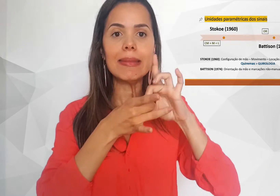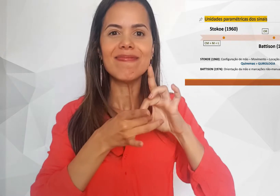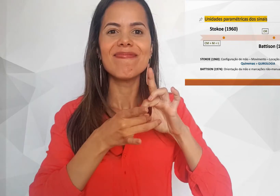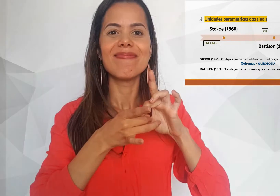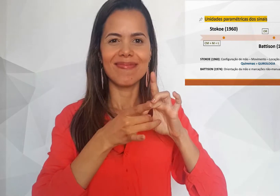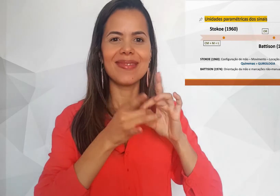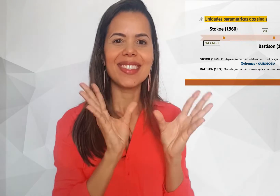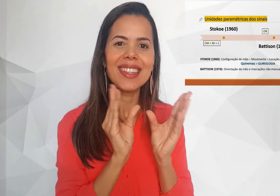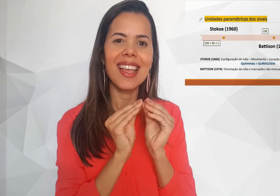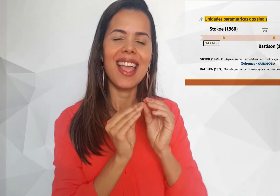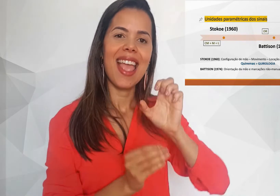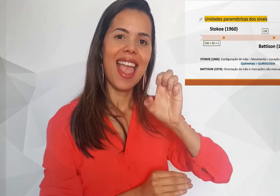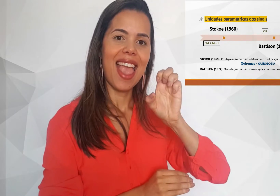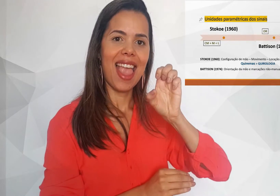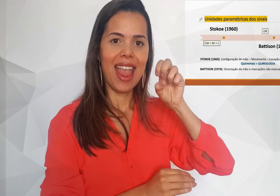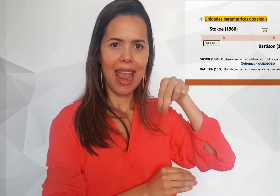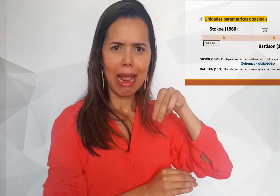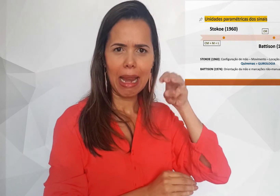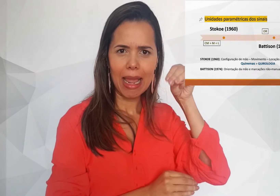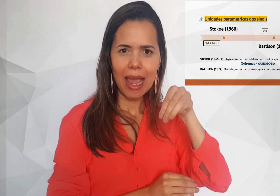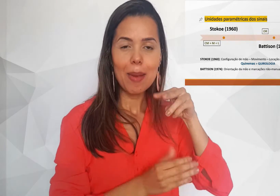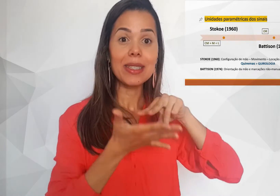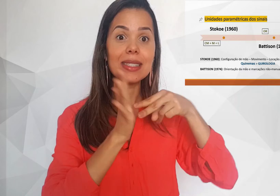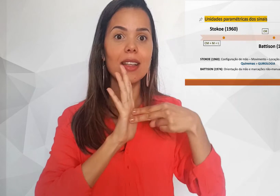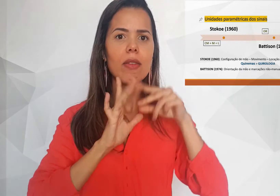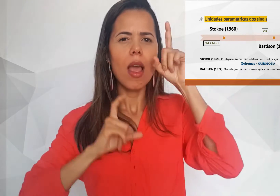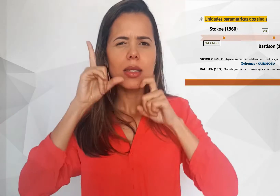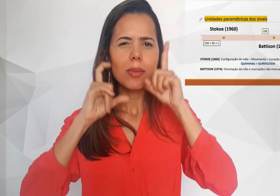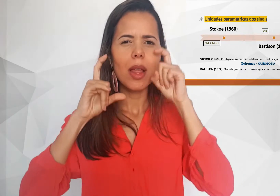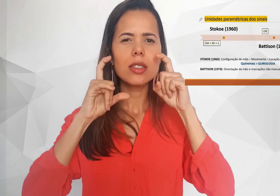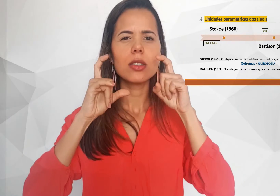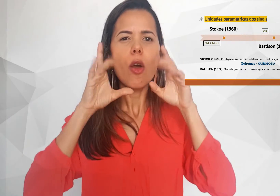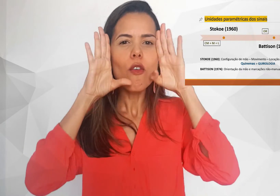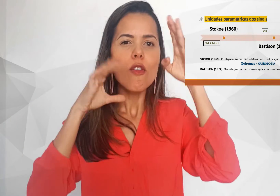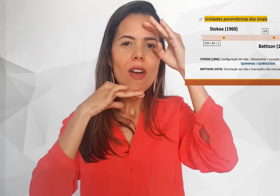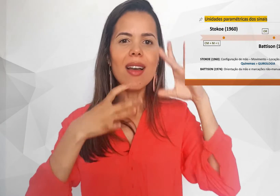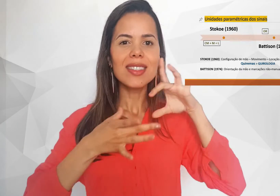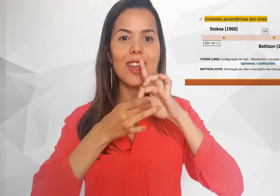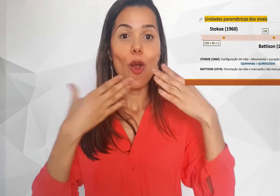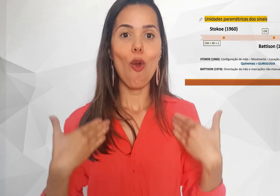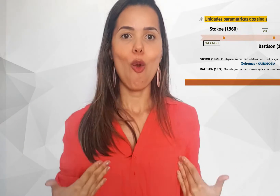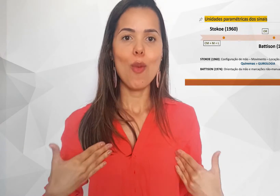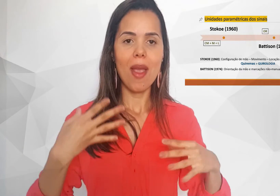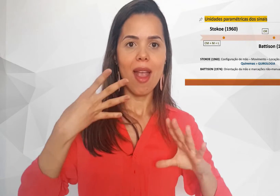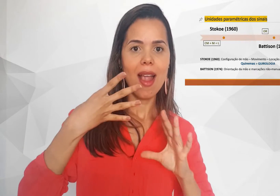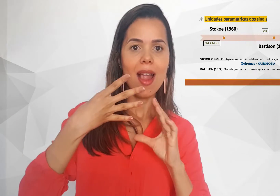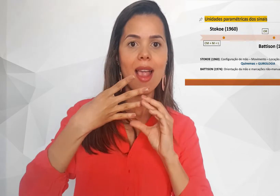mão, né? Ao que ele denomina de expressões não manuais. Então, Bateson adiciona aí